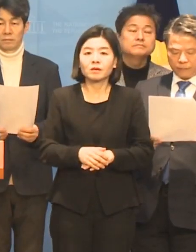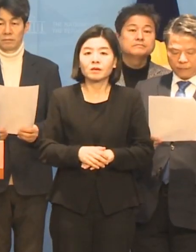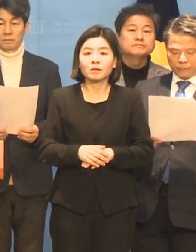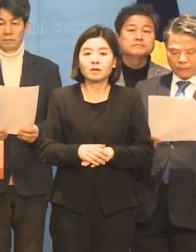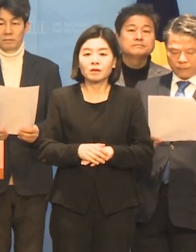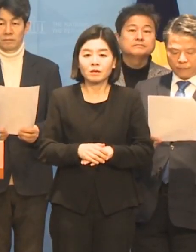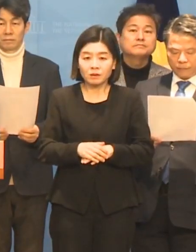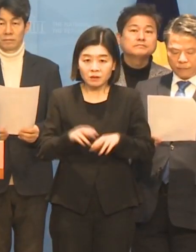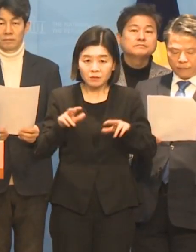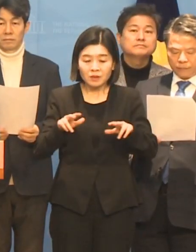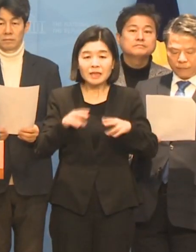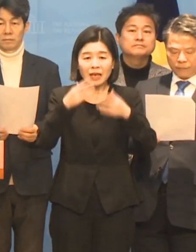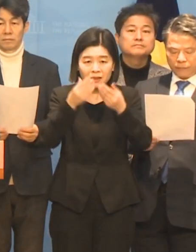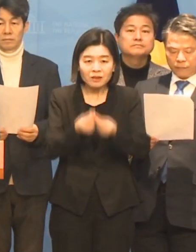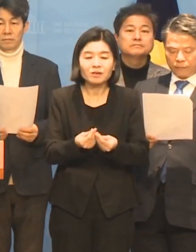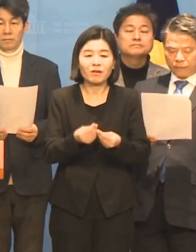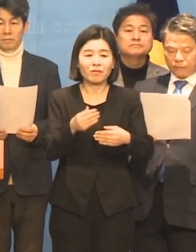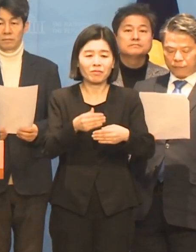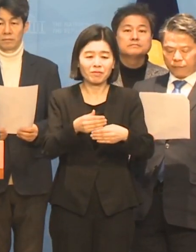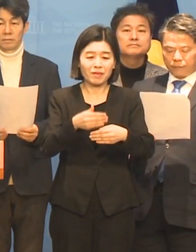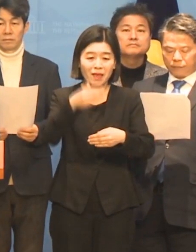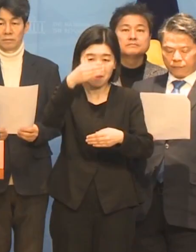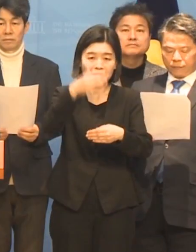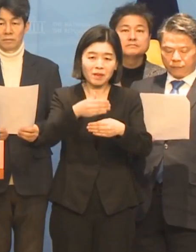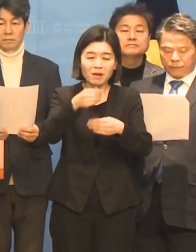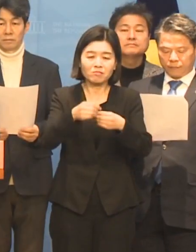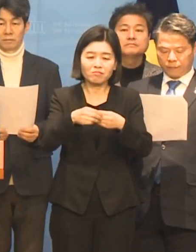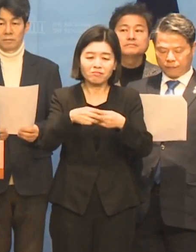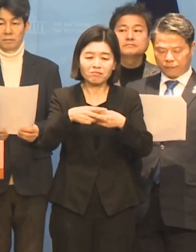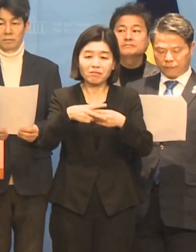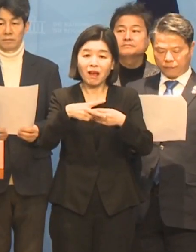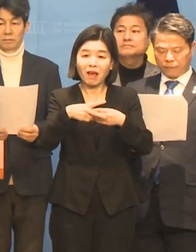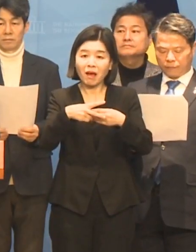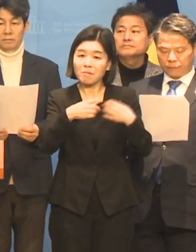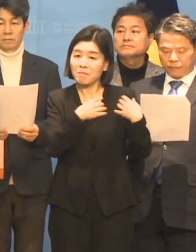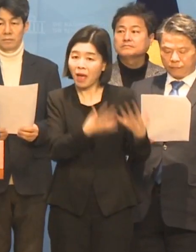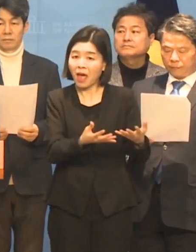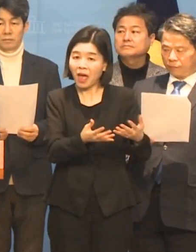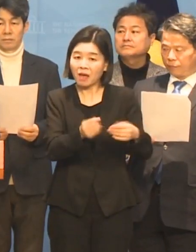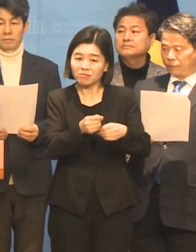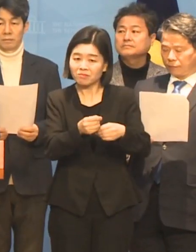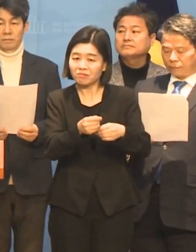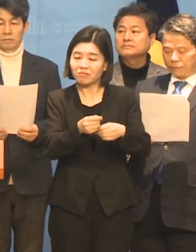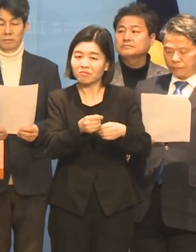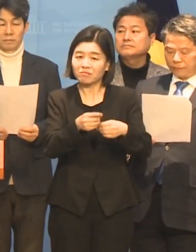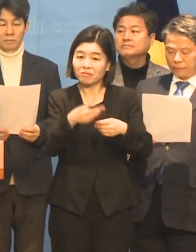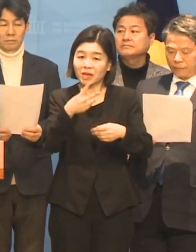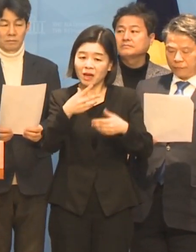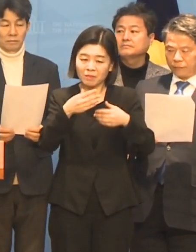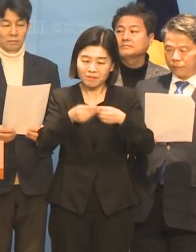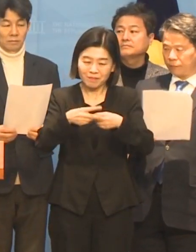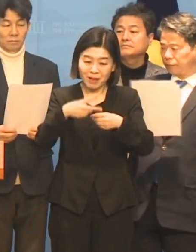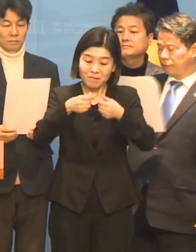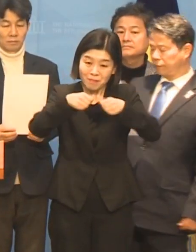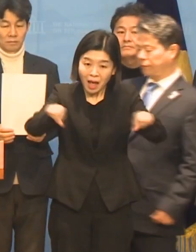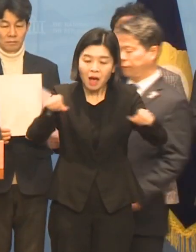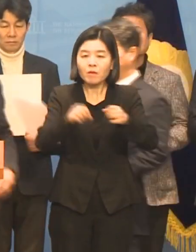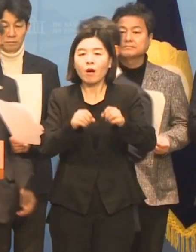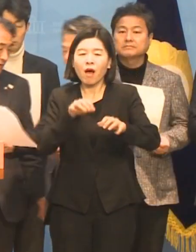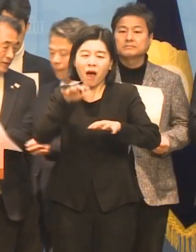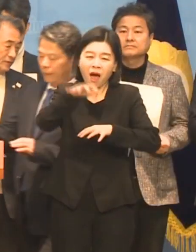간 댐을 방치한다면 결국 거대한 홍수가 모든 것을 삼킬 것입니다.